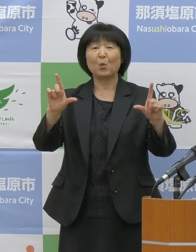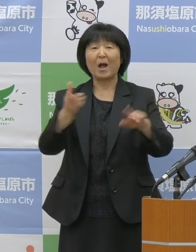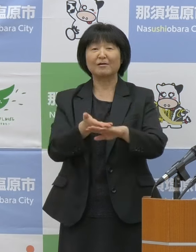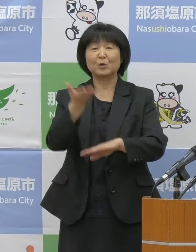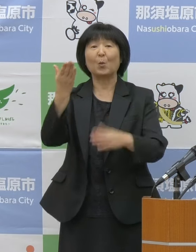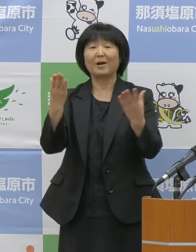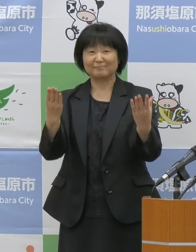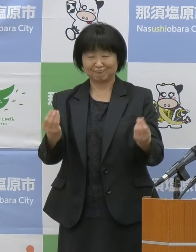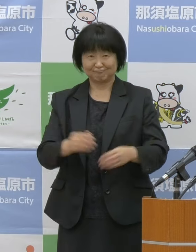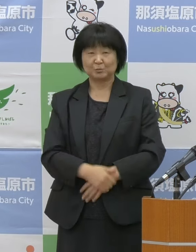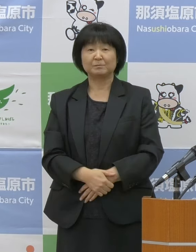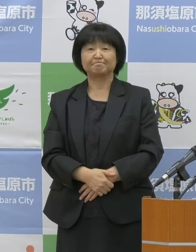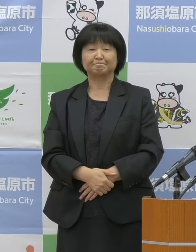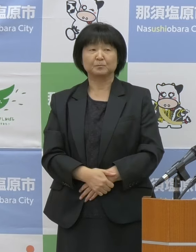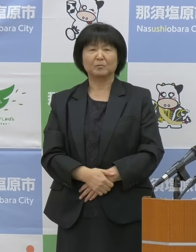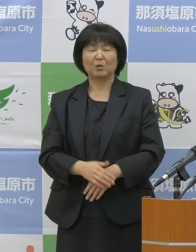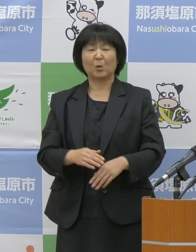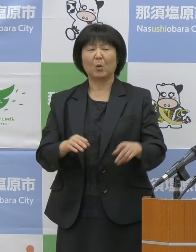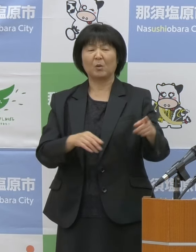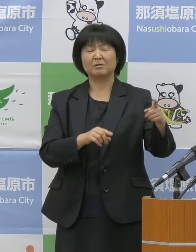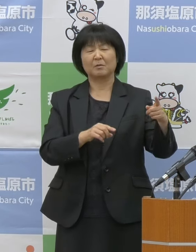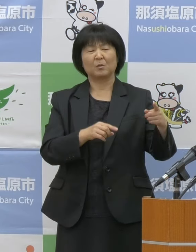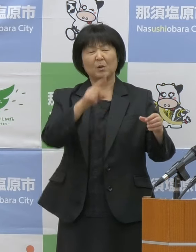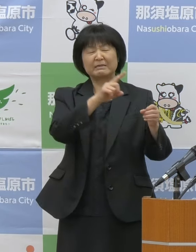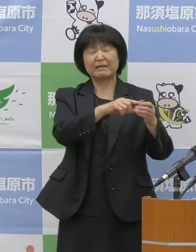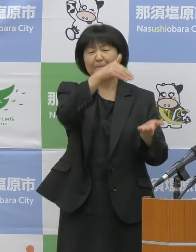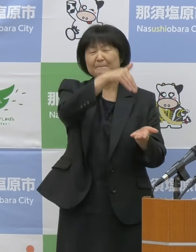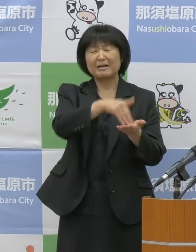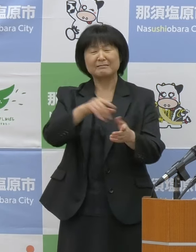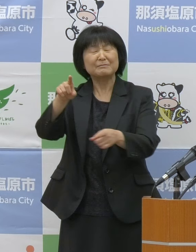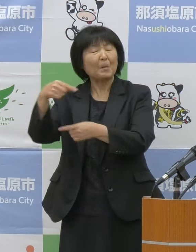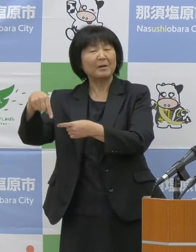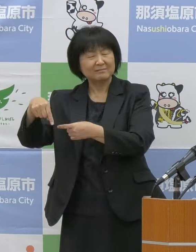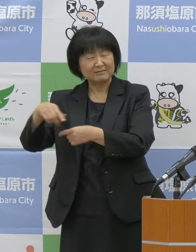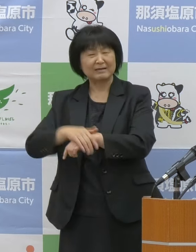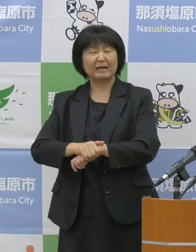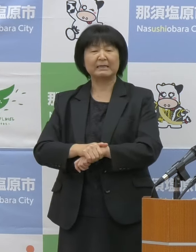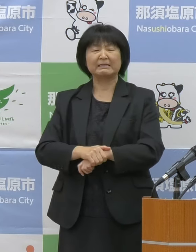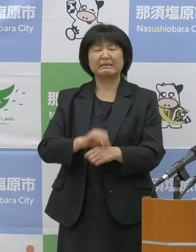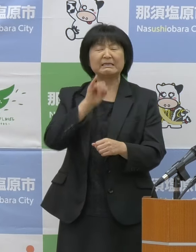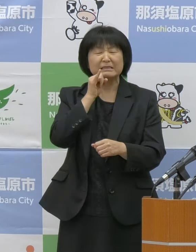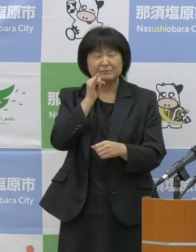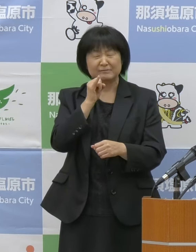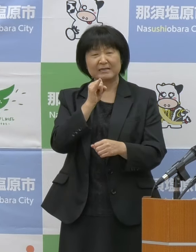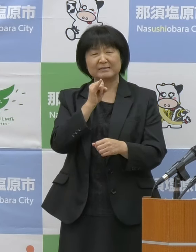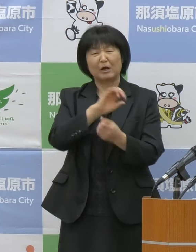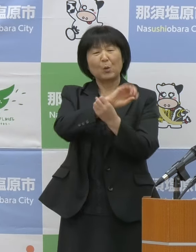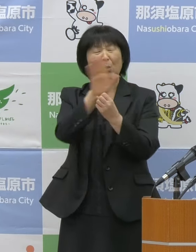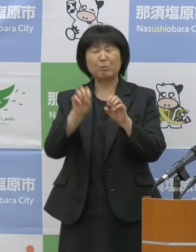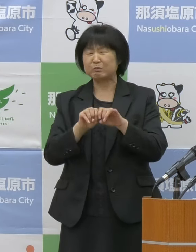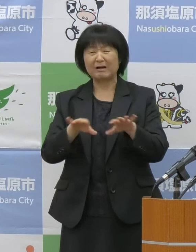となりますが、この年末年始ですね、インフルエンザや新型コロナウイルス感染症が